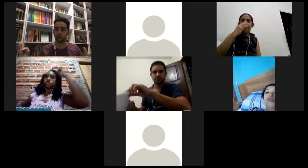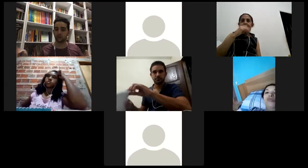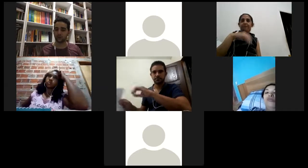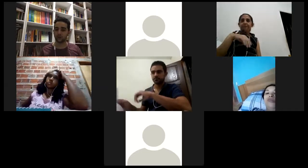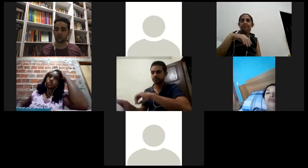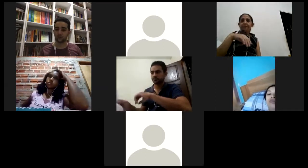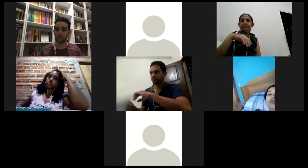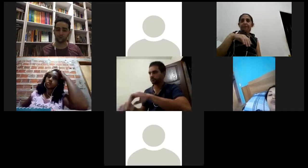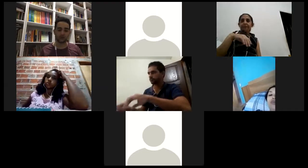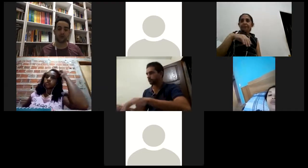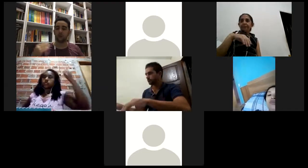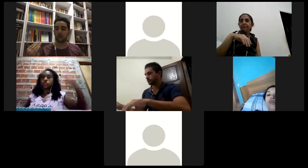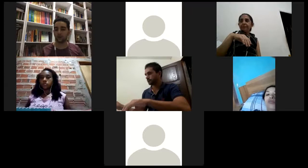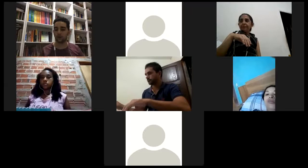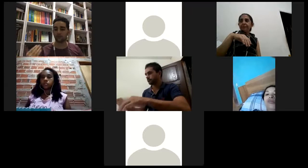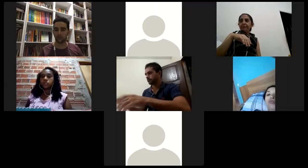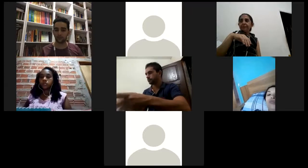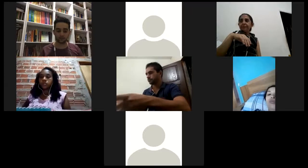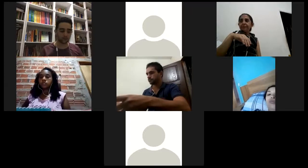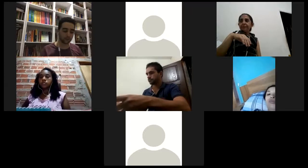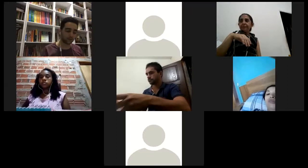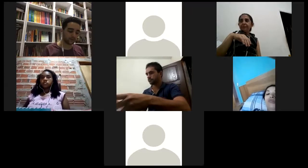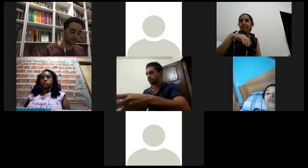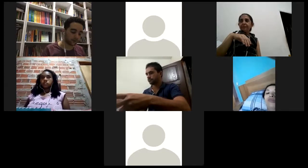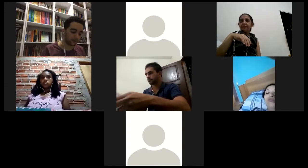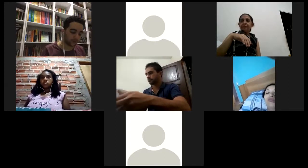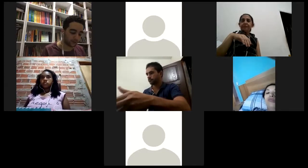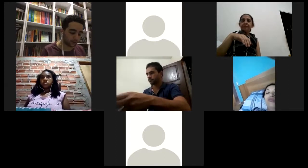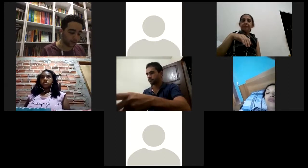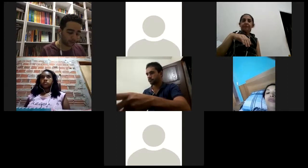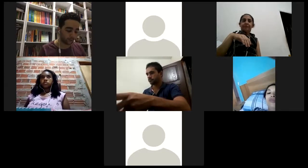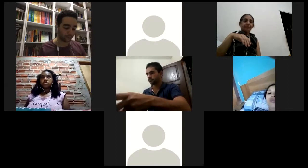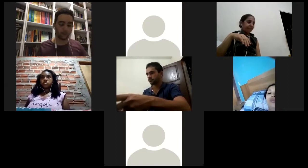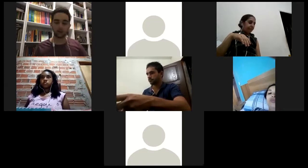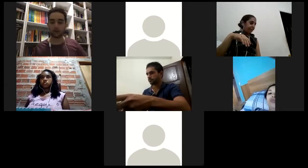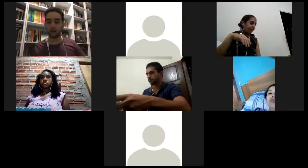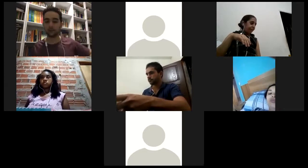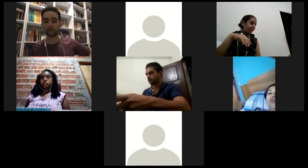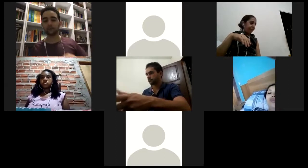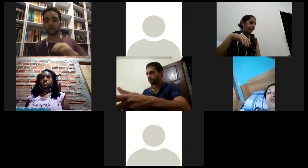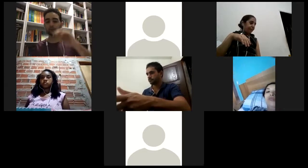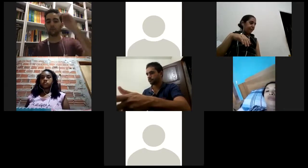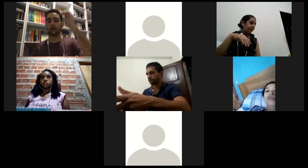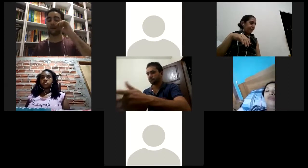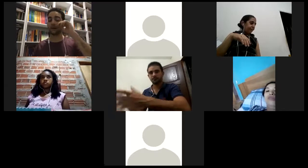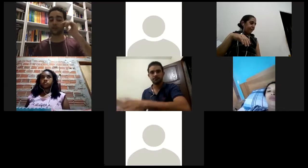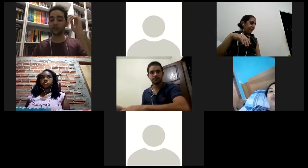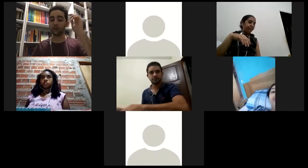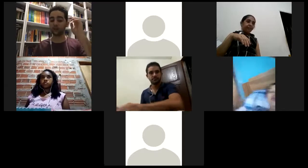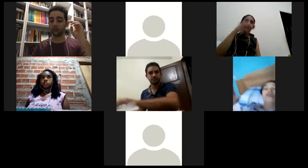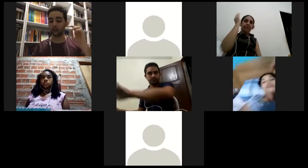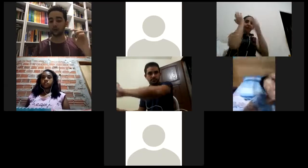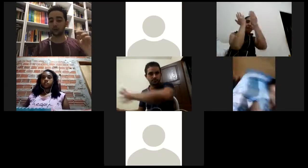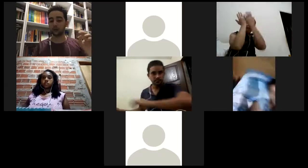de novo mostrando como é o sinal e na segunda perguntando para vocês, que é uma forma de treinar. Então, bora lá.